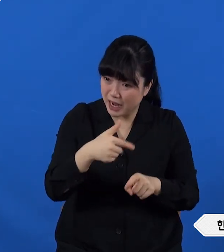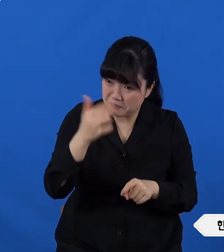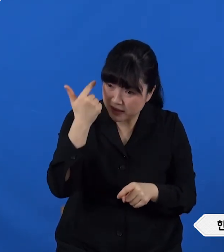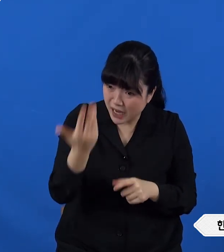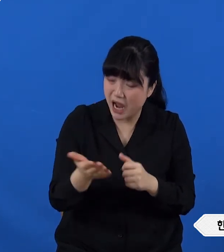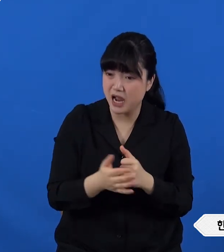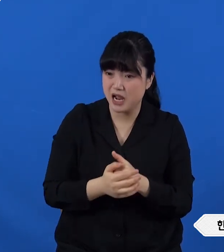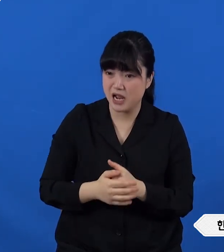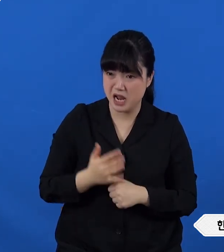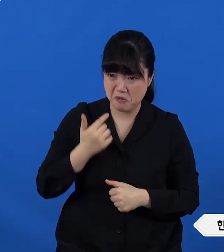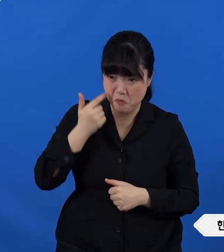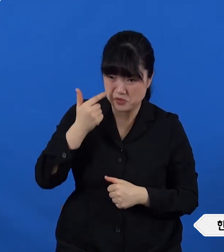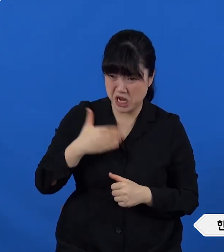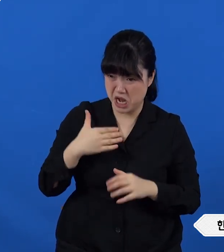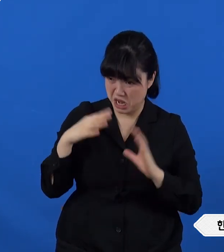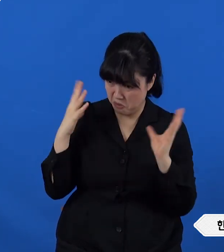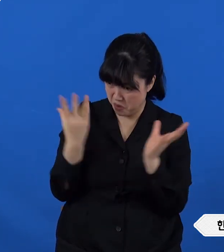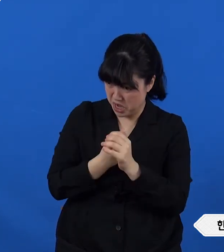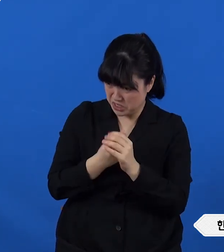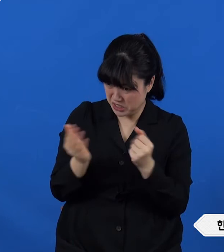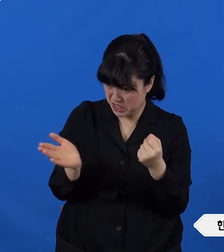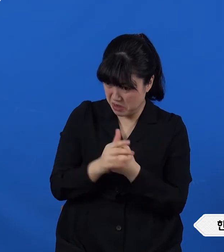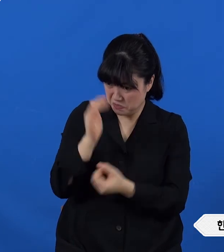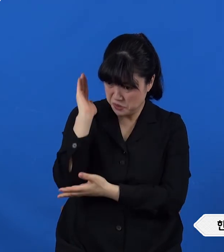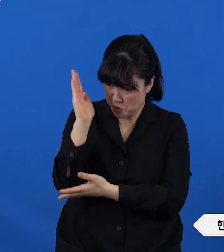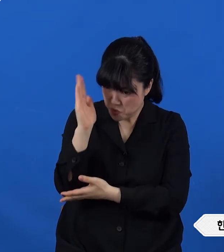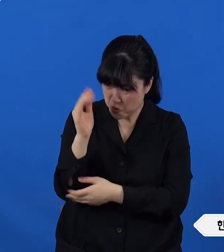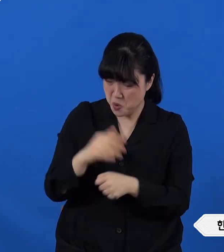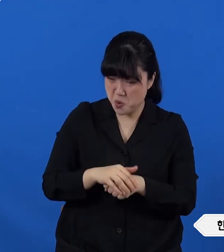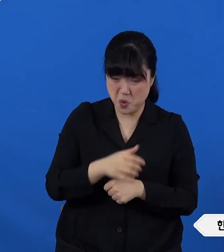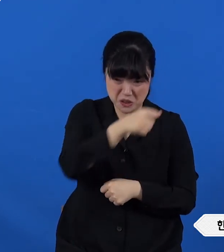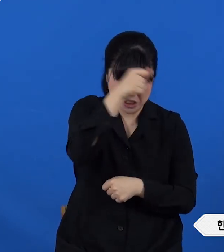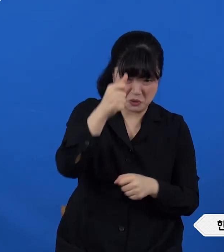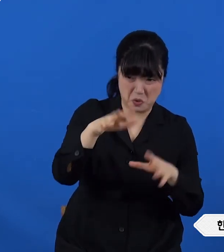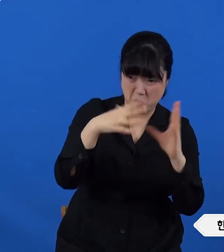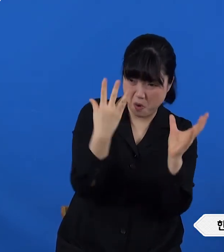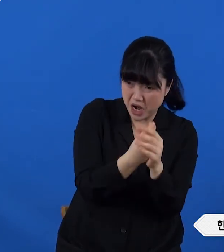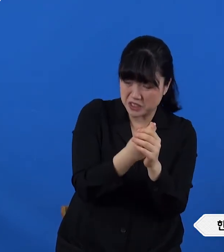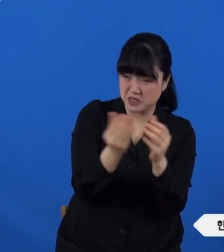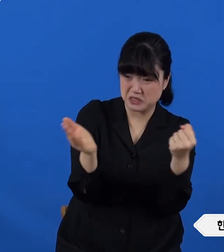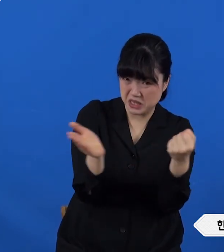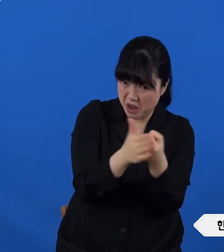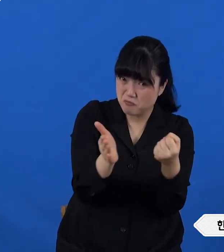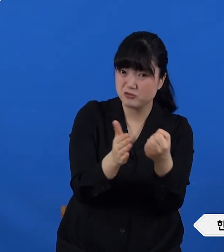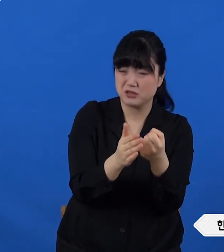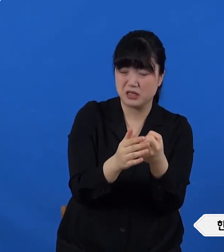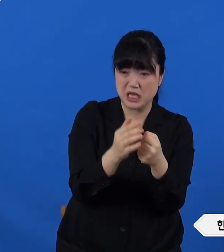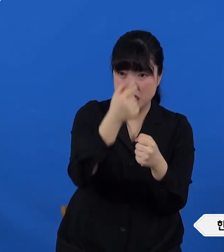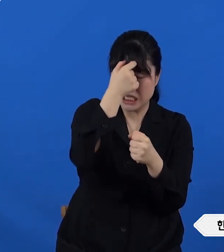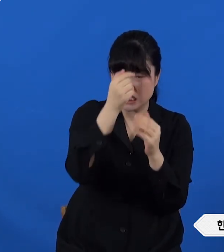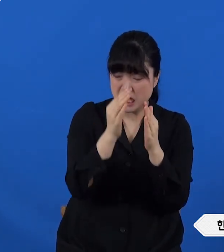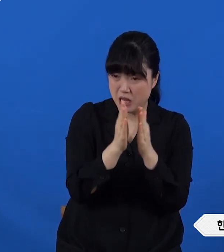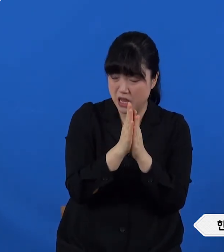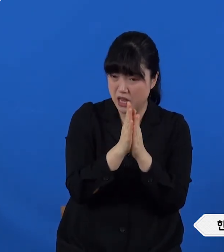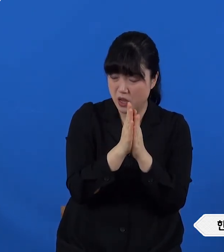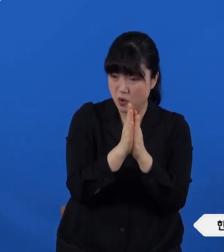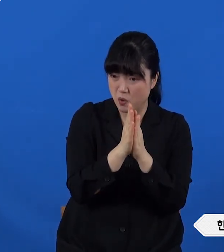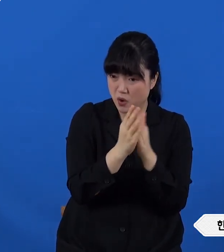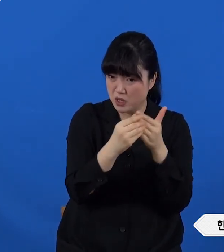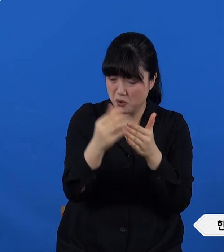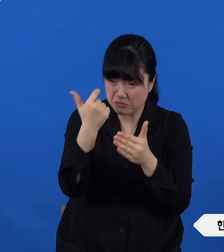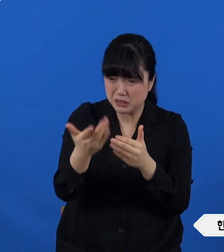목사가 그냥 완전해서 설교를 하고 장로가 완전해서 기도를 인도합니까? 우리